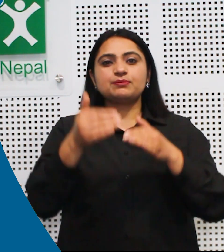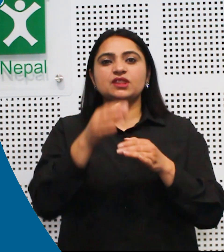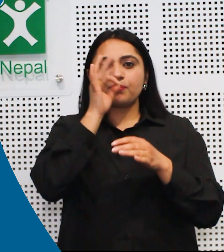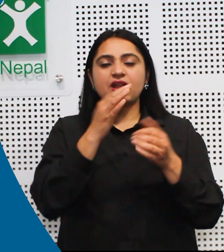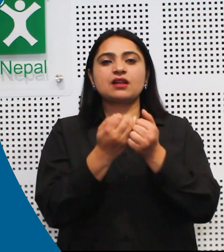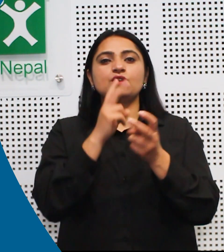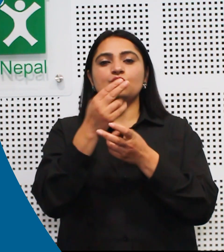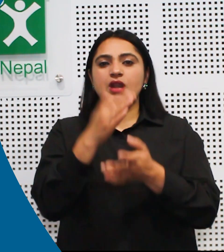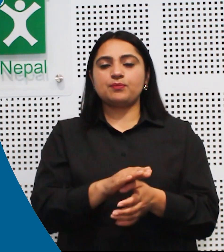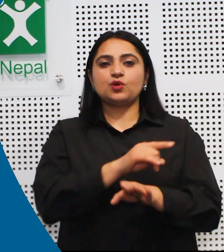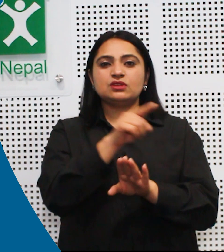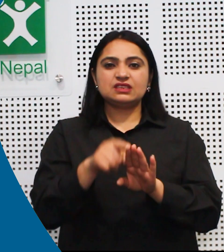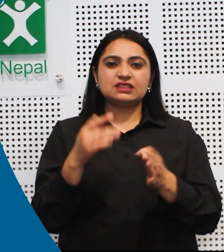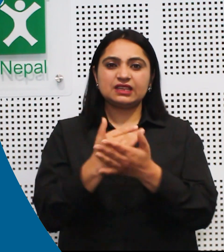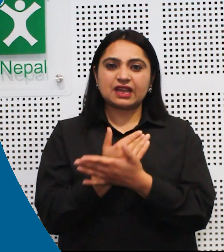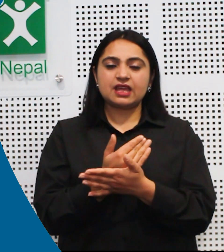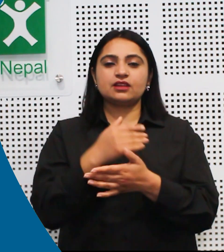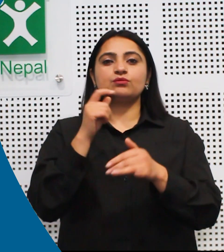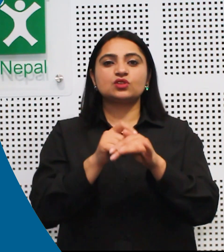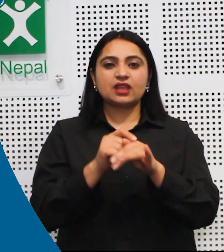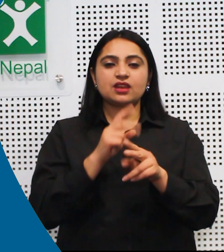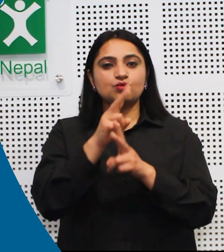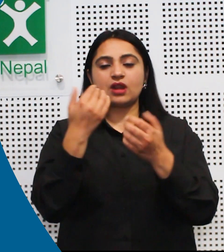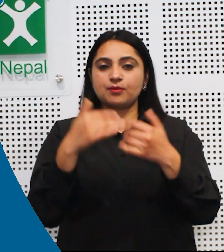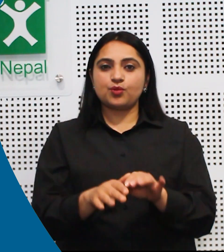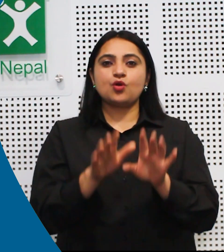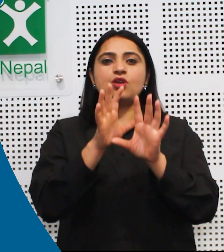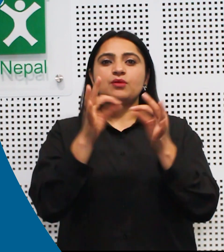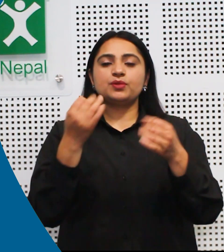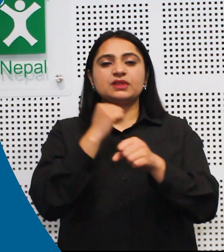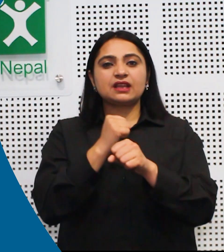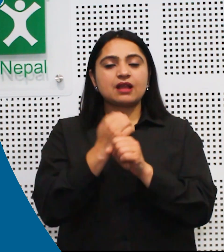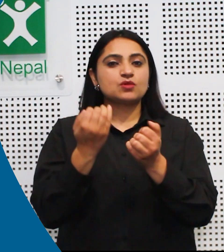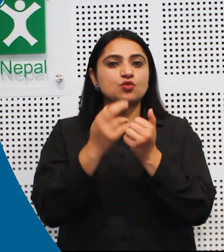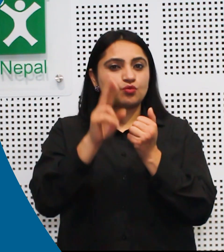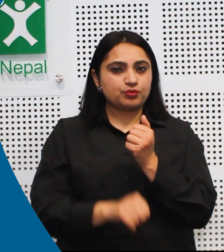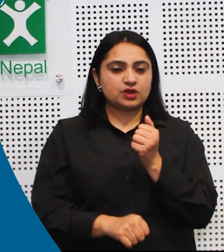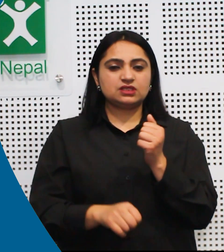त्यसपछि नीति तथा कार्यक्रमको तयारी गर्ने कुराहरू भयो। यी विविध कामहरू पनि गर्नुपर्ने